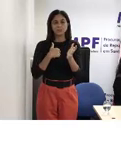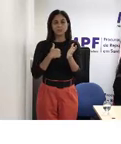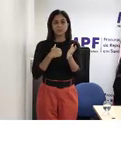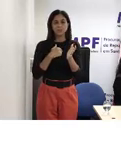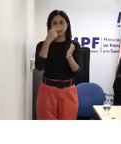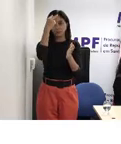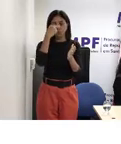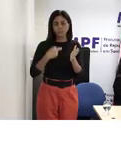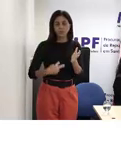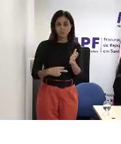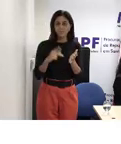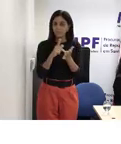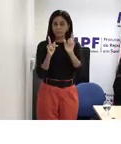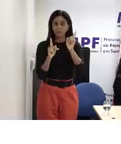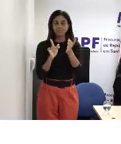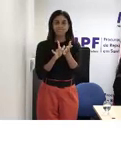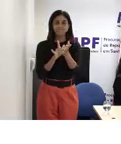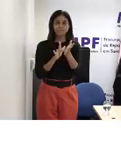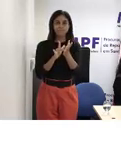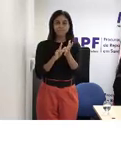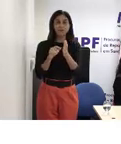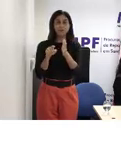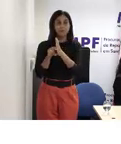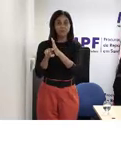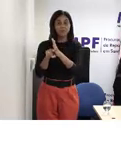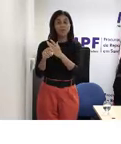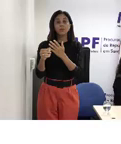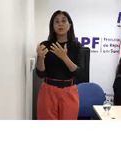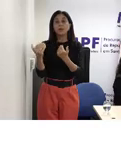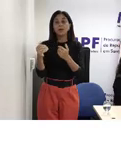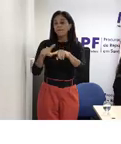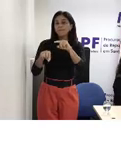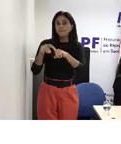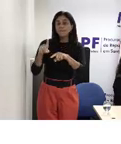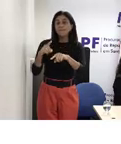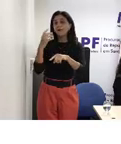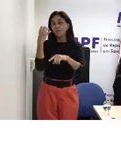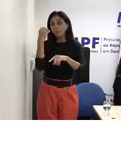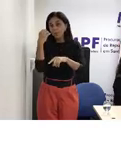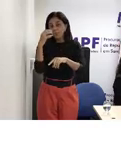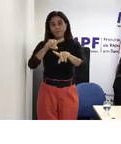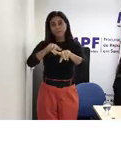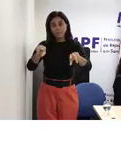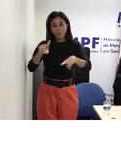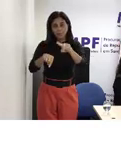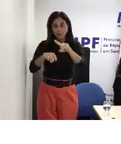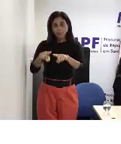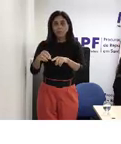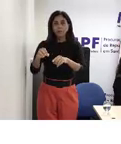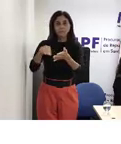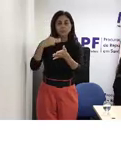receber fotos nuas da adolescente após ameaçado aqui vem um depoimento da vítima a vítima